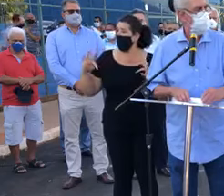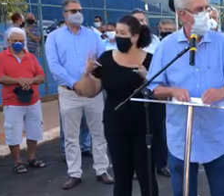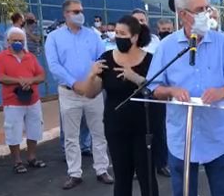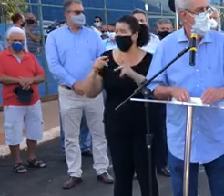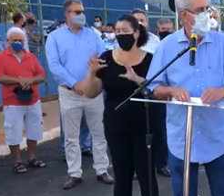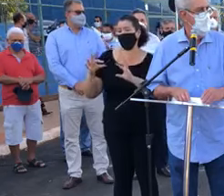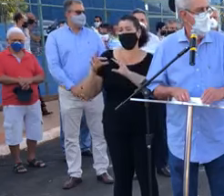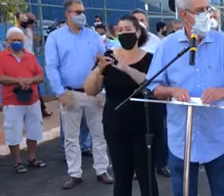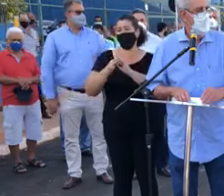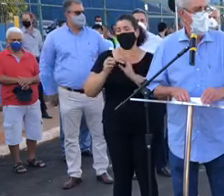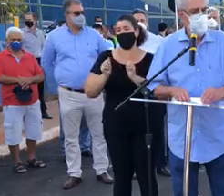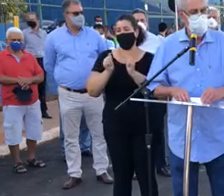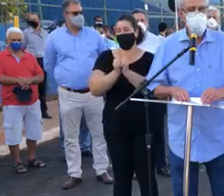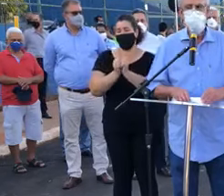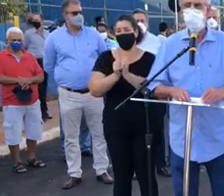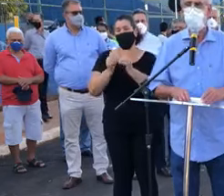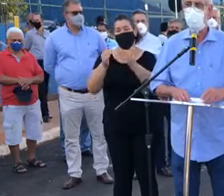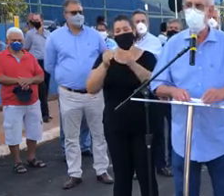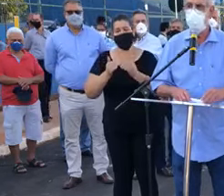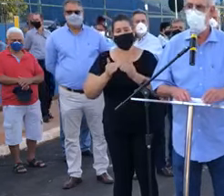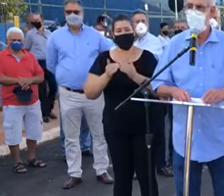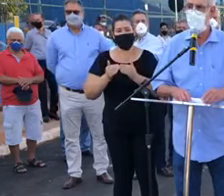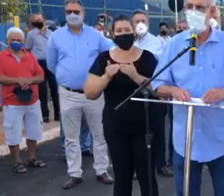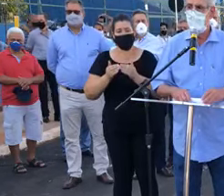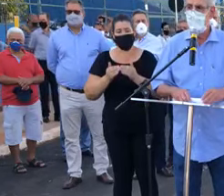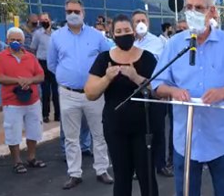juntos. Por isso,